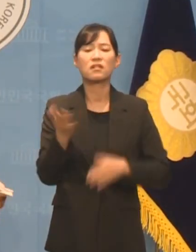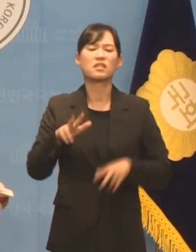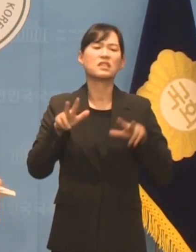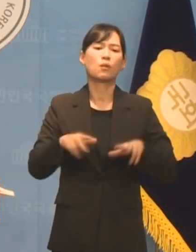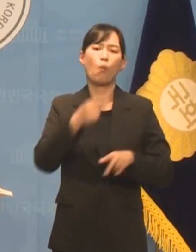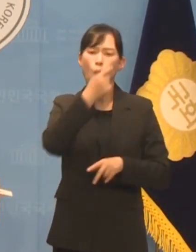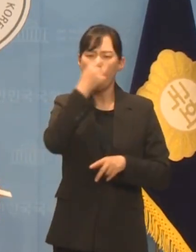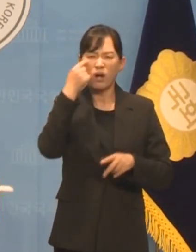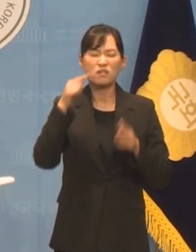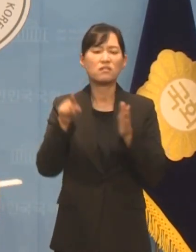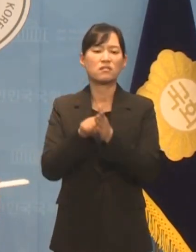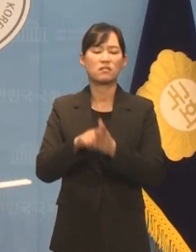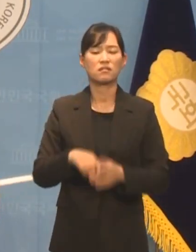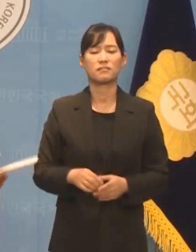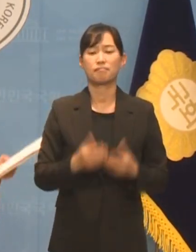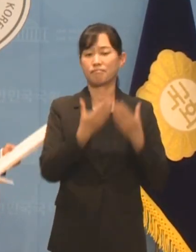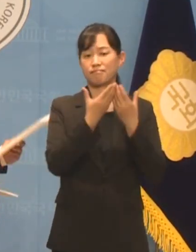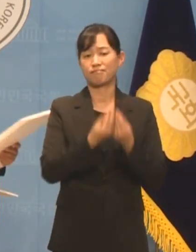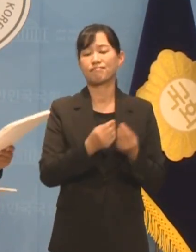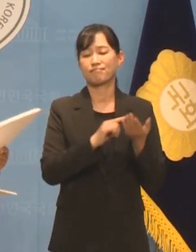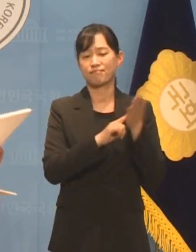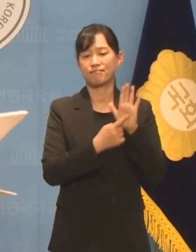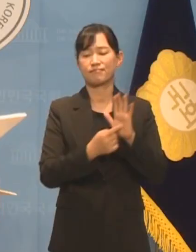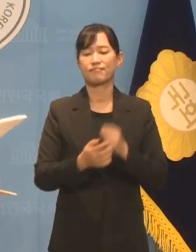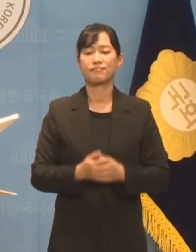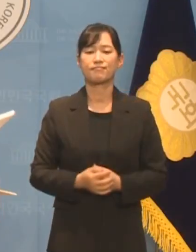합니다. 그 예를 제가 한번 들어보겠습니다.